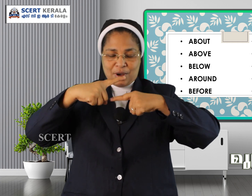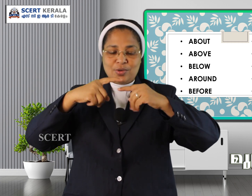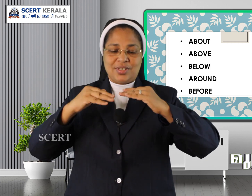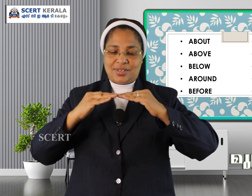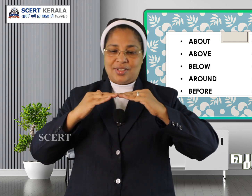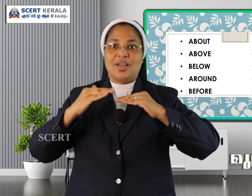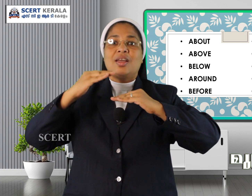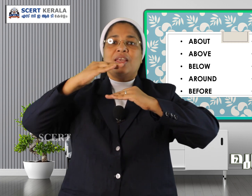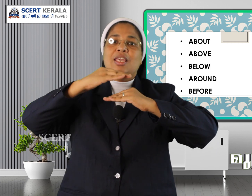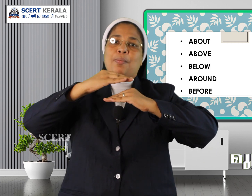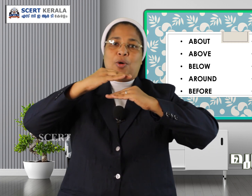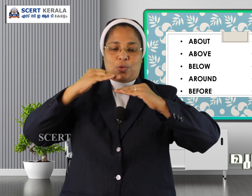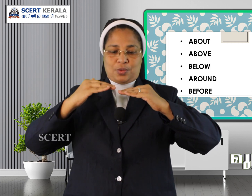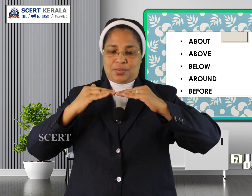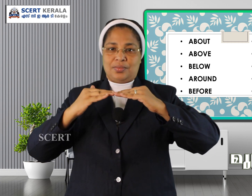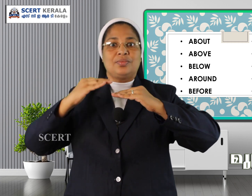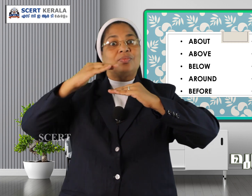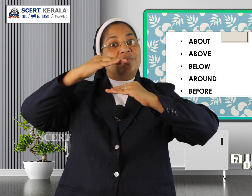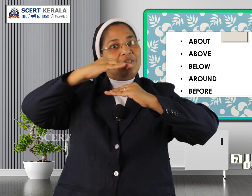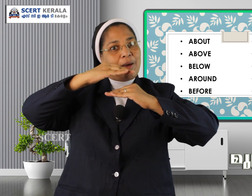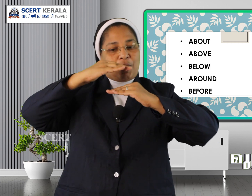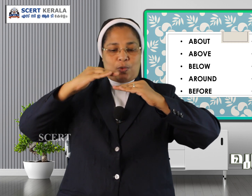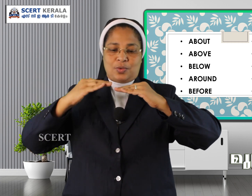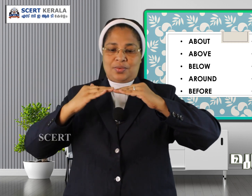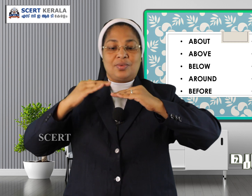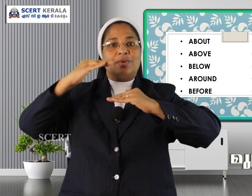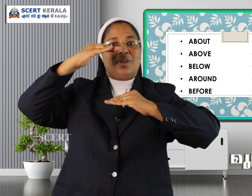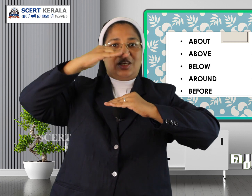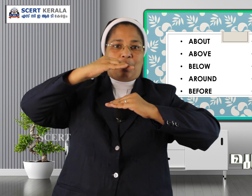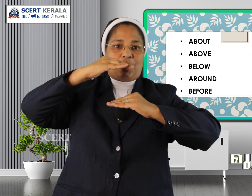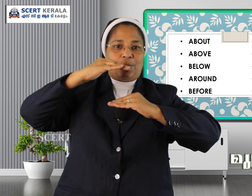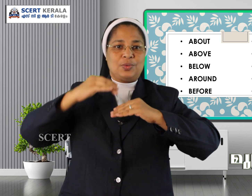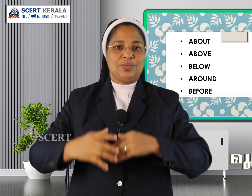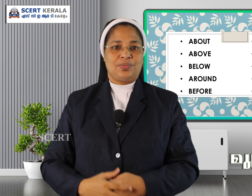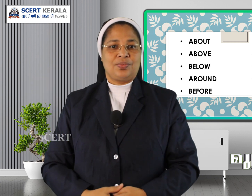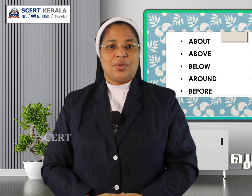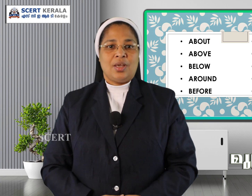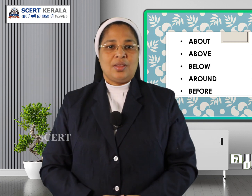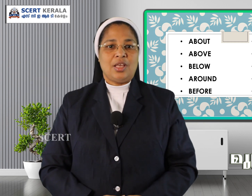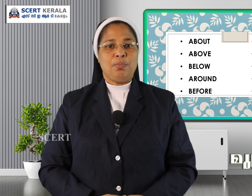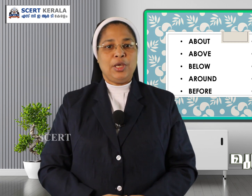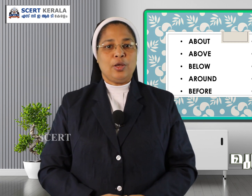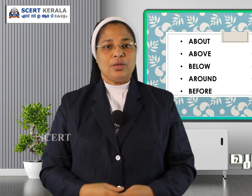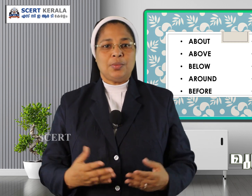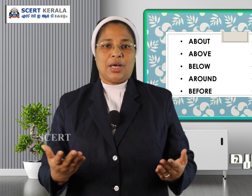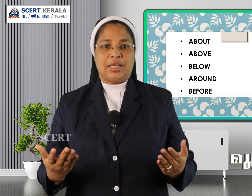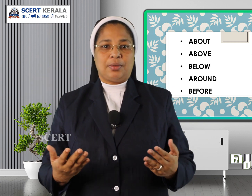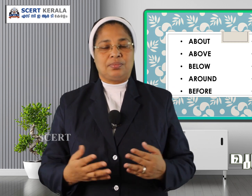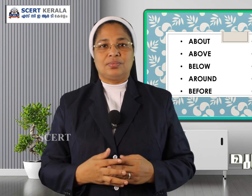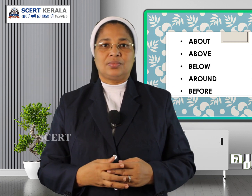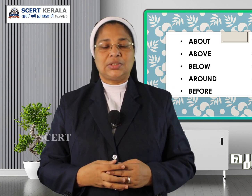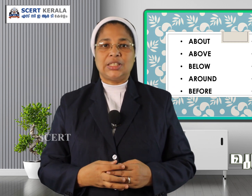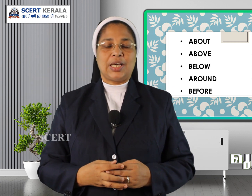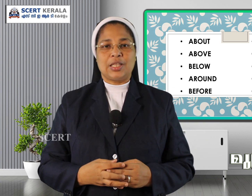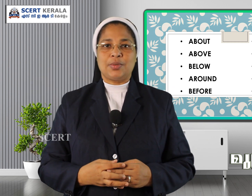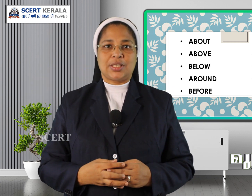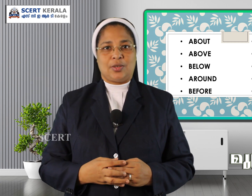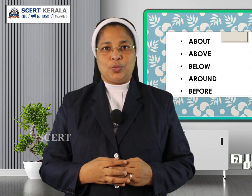എബൌട്ട്, എബൗ, എബൗ, എബൌ. ദെൻ ബിലോ നമുക്കറിയാം, സാധാരണ നമ്മൾ